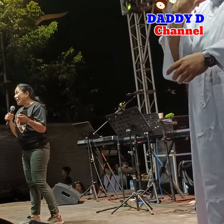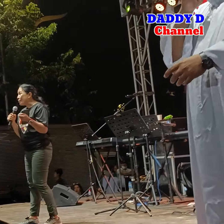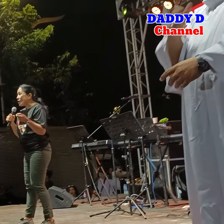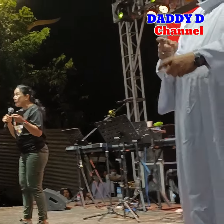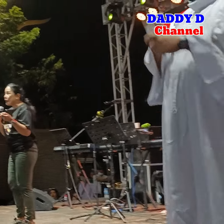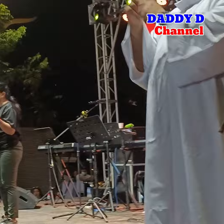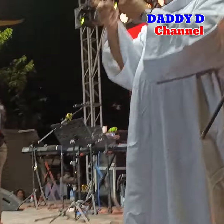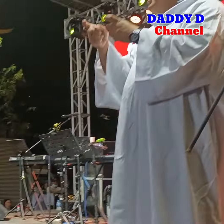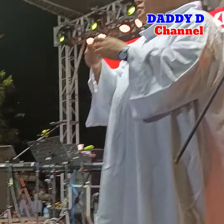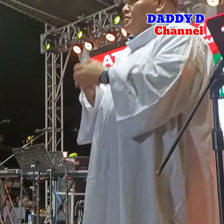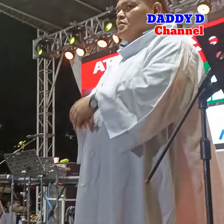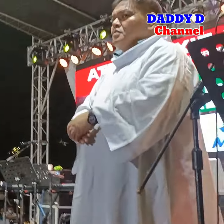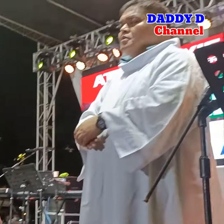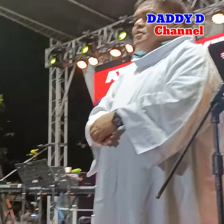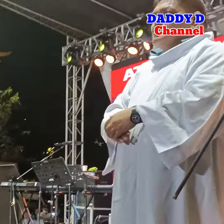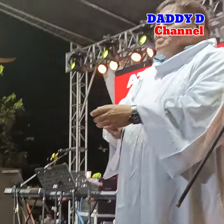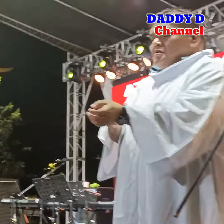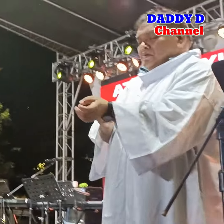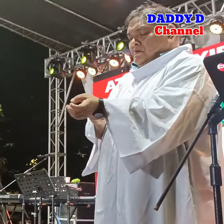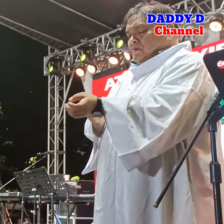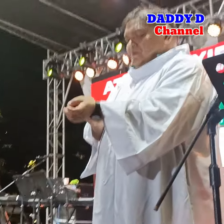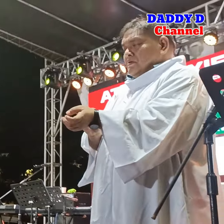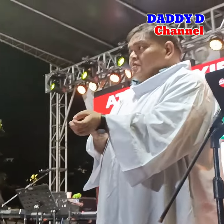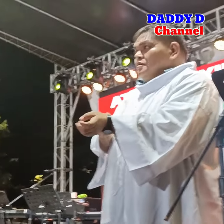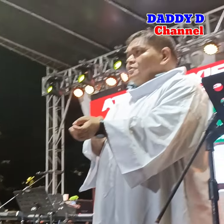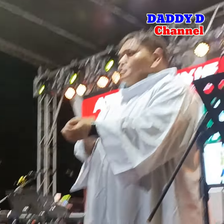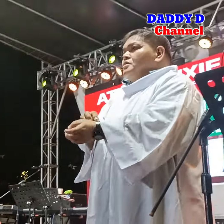Kinakausap pa ba tayo ng Pangulo?